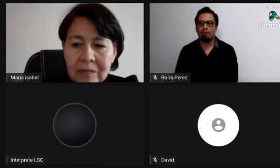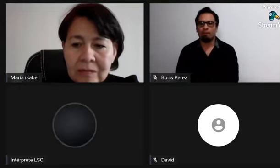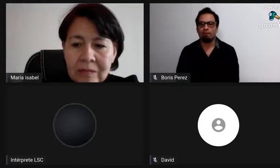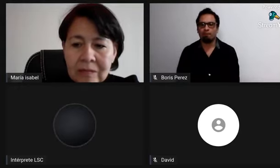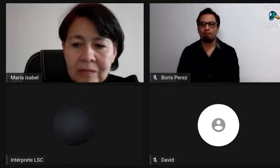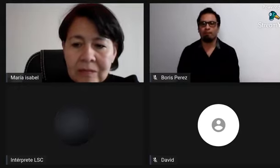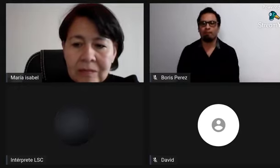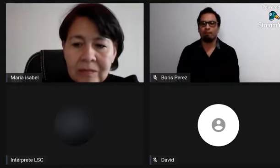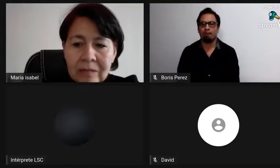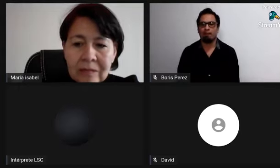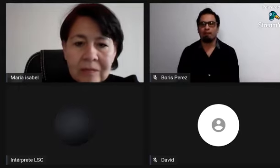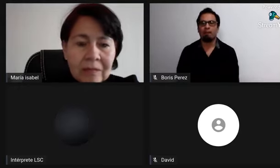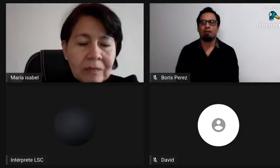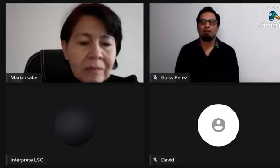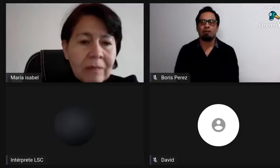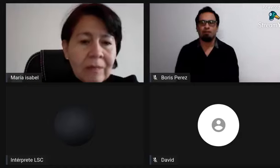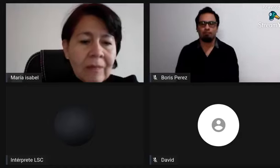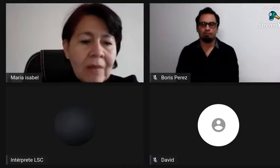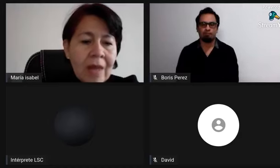con ustedes.